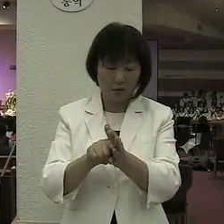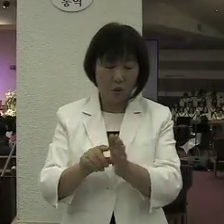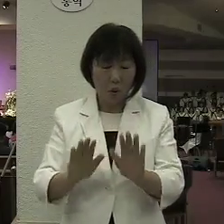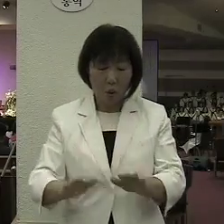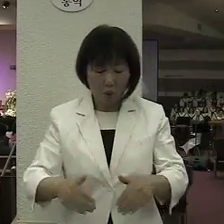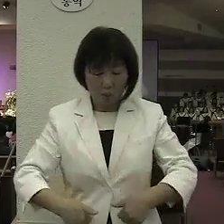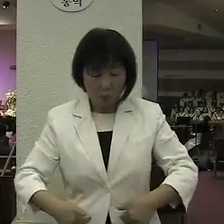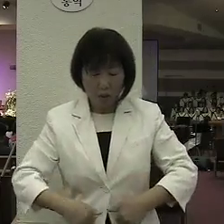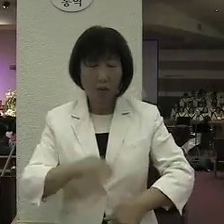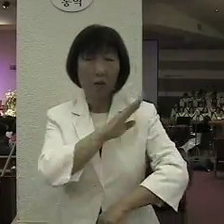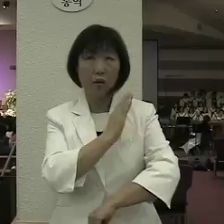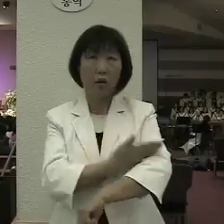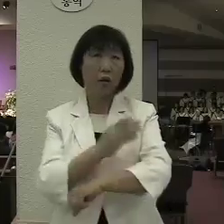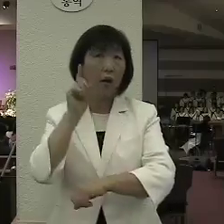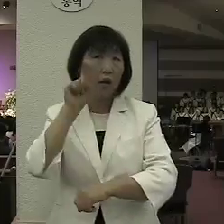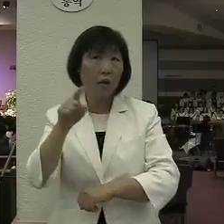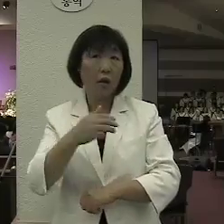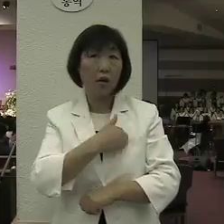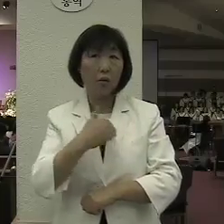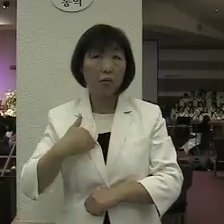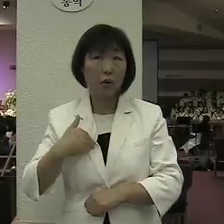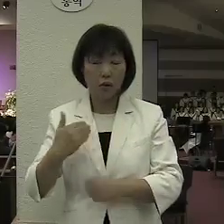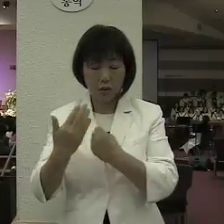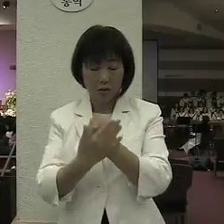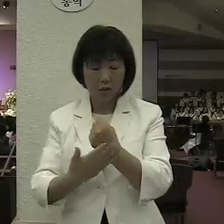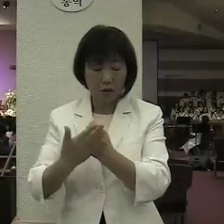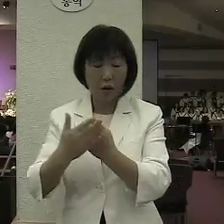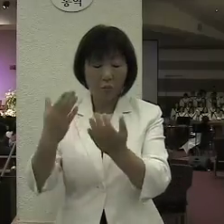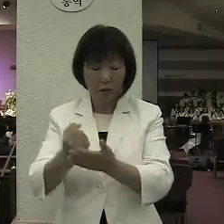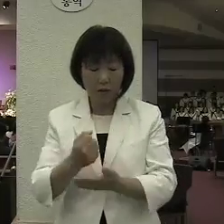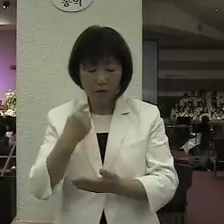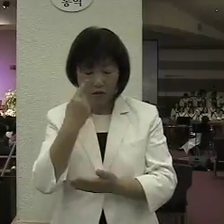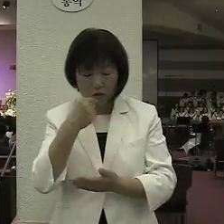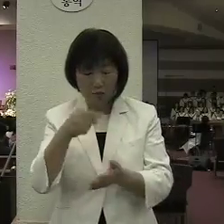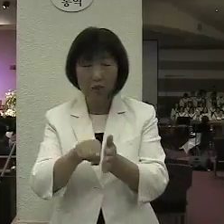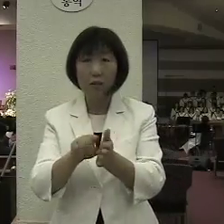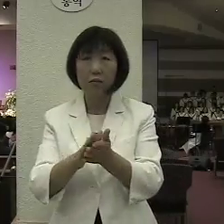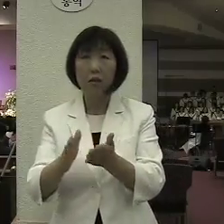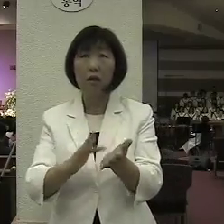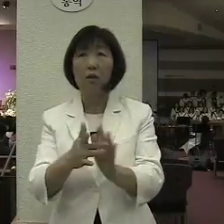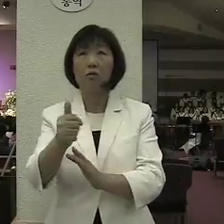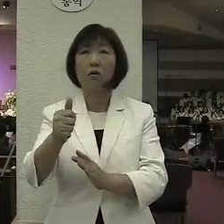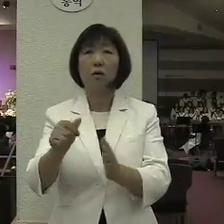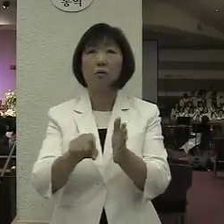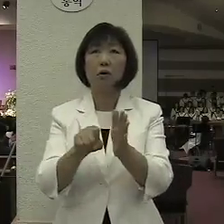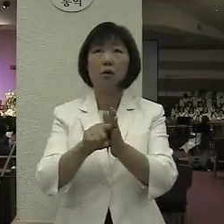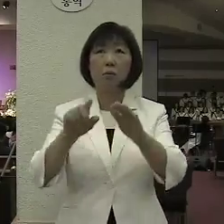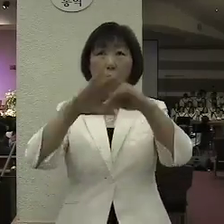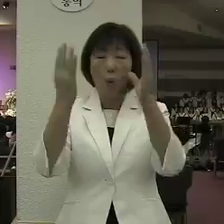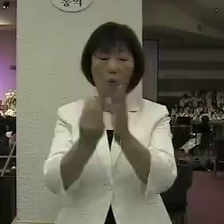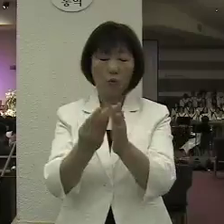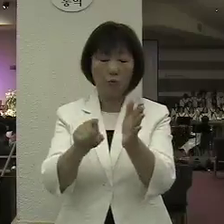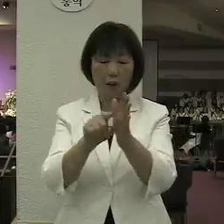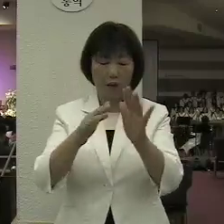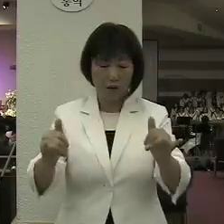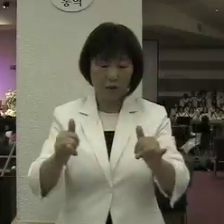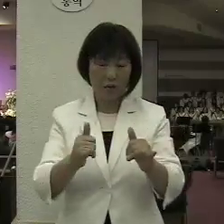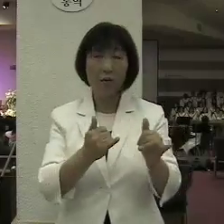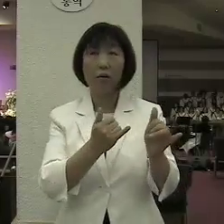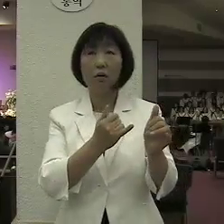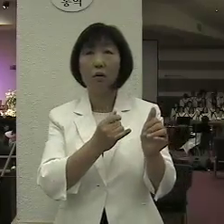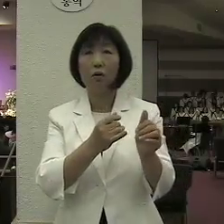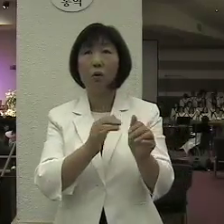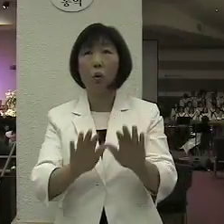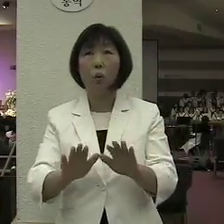종교를 다 죽어서 무덤에 묻혀 있습니다. 이 세상에서 우리가 존중이 여기고 따른다고 하는 모든 리더들도 지금 다 시체가 되어